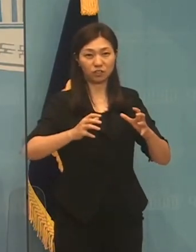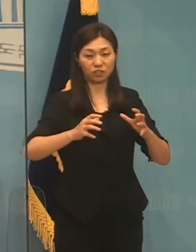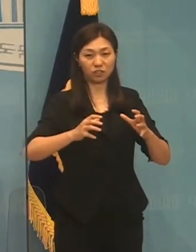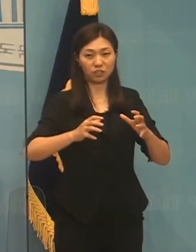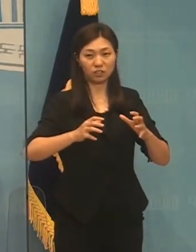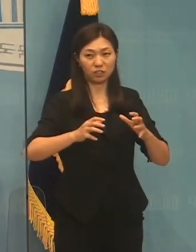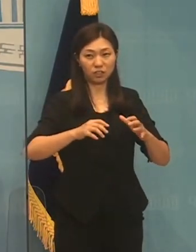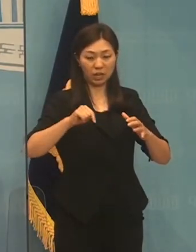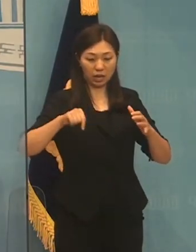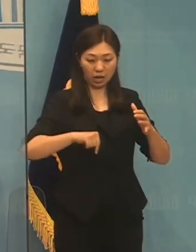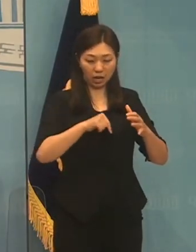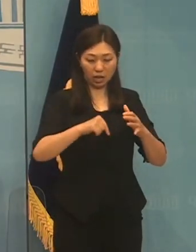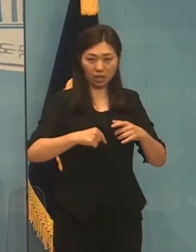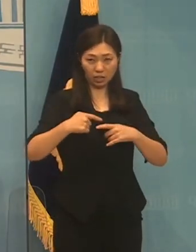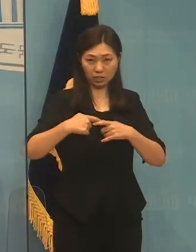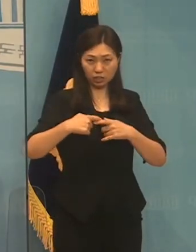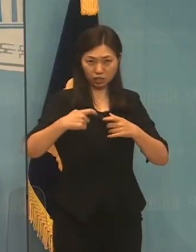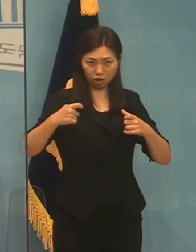애국의 저으로부터